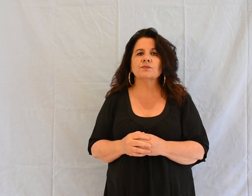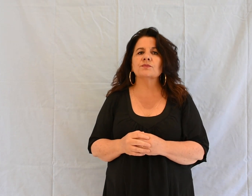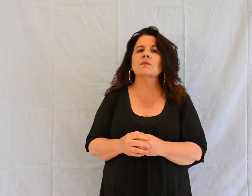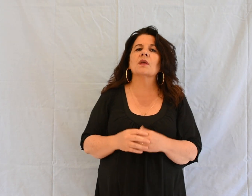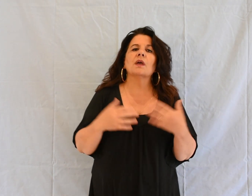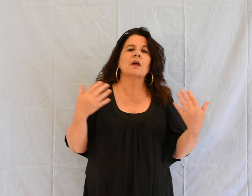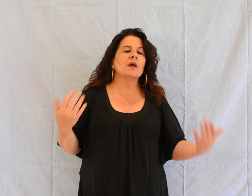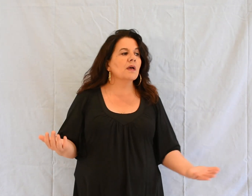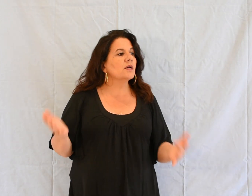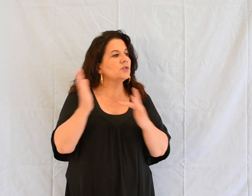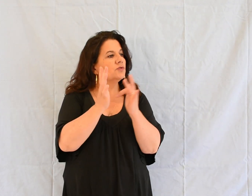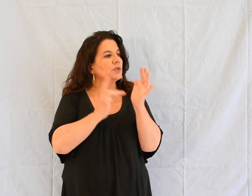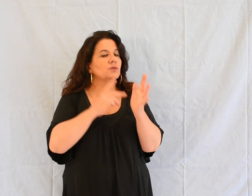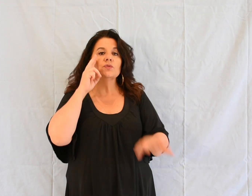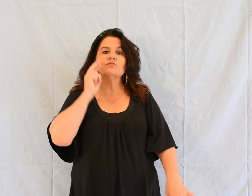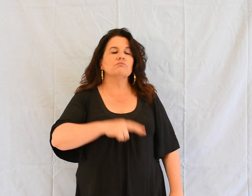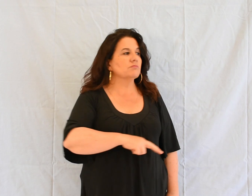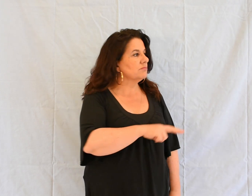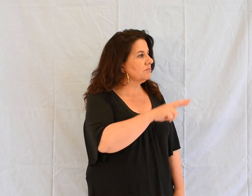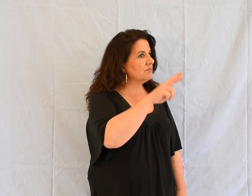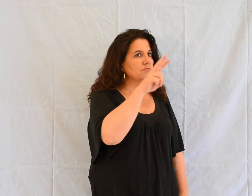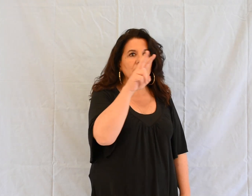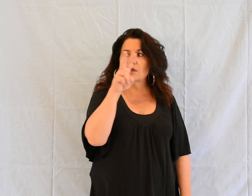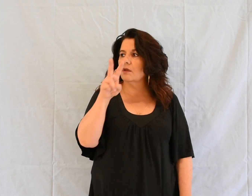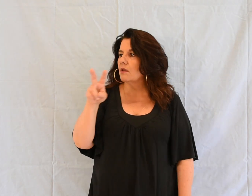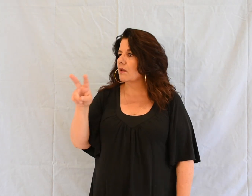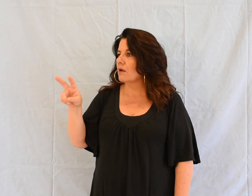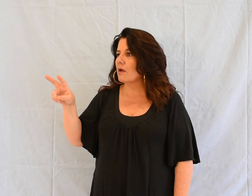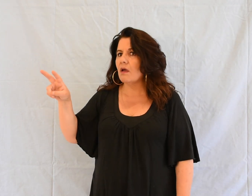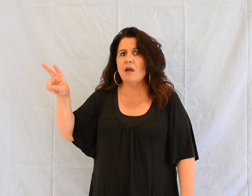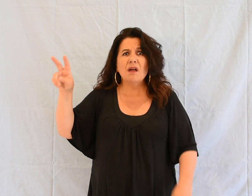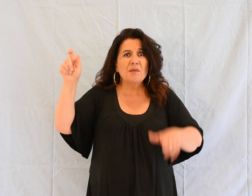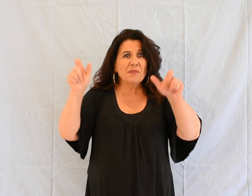Jésus leva les yeux et vit qu'une foule nombreuse venait à lui.